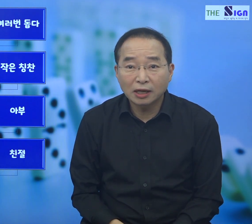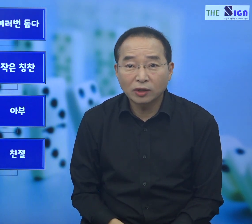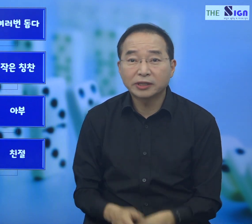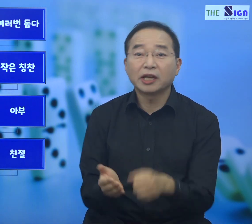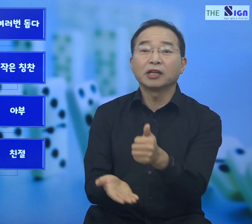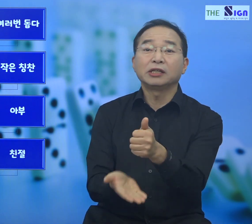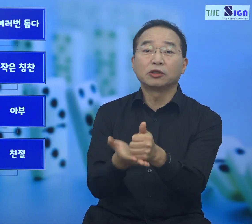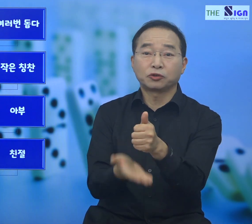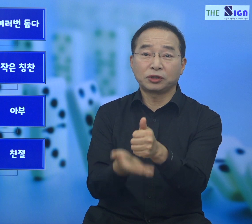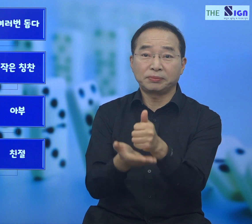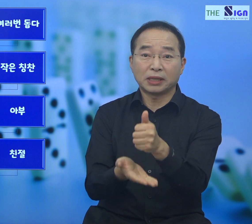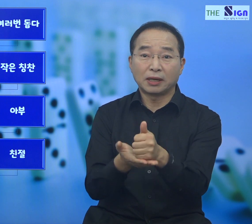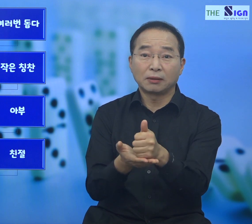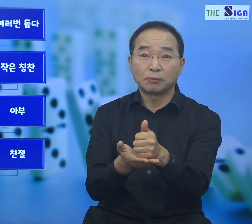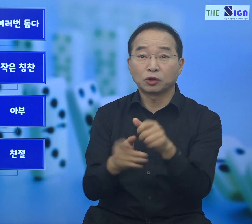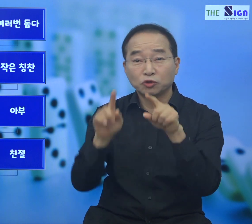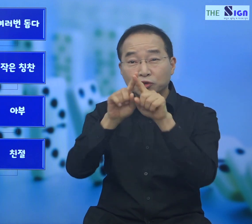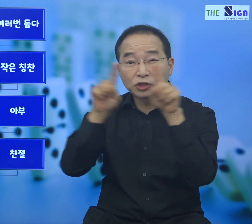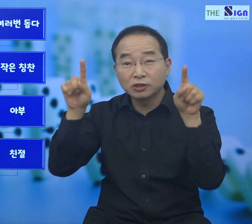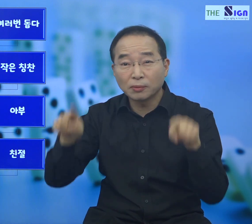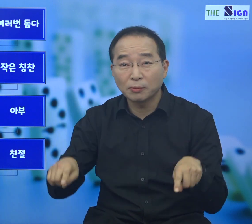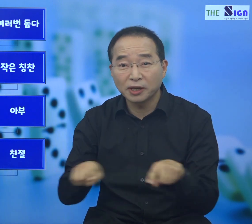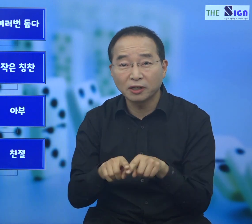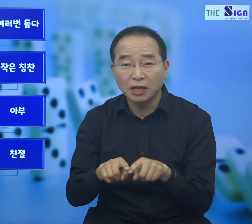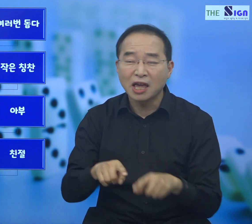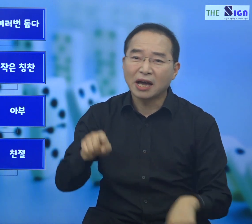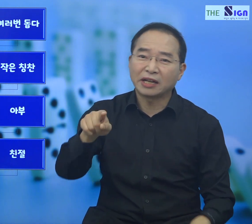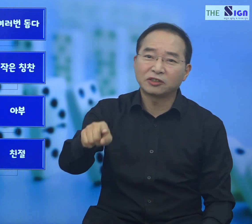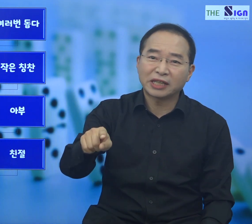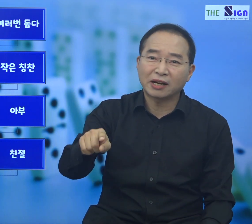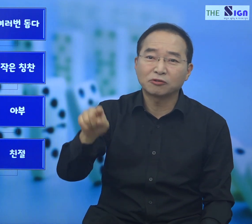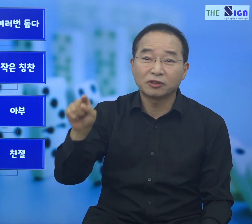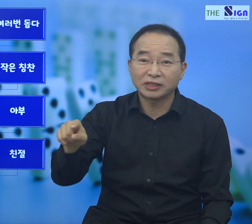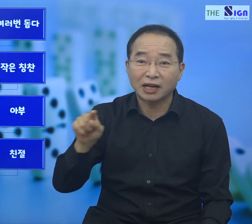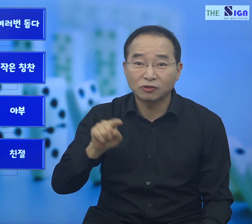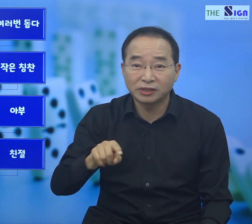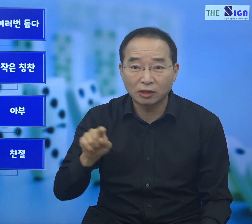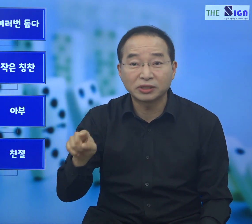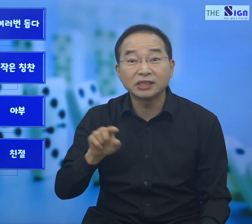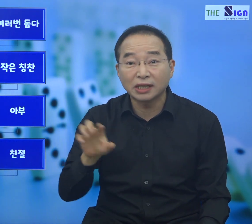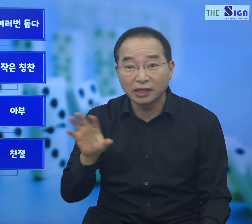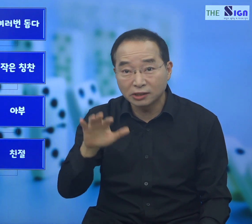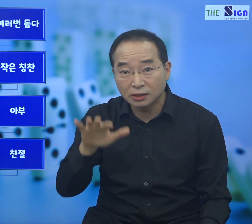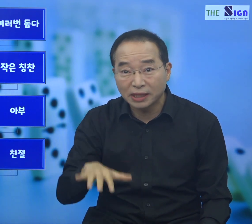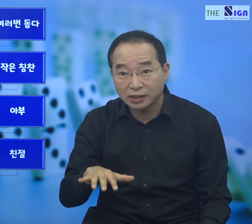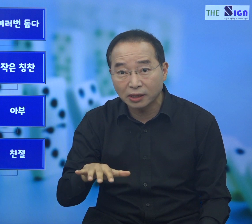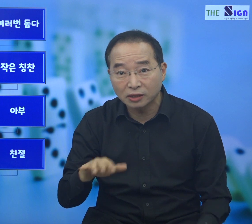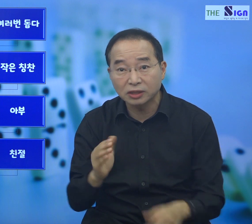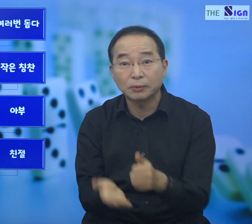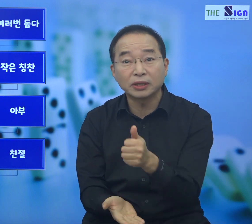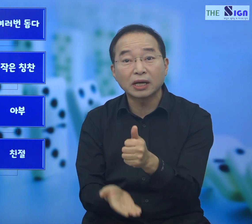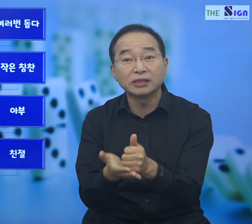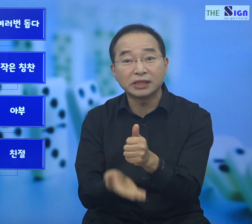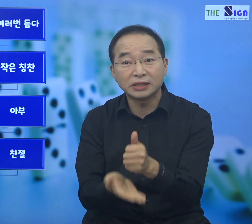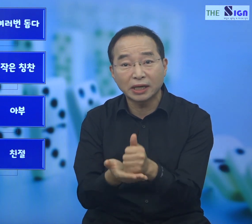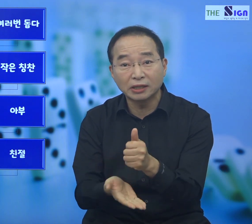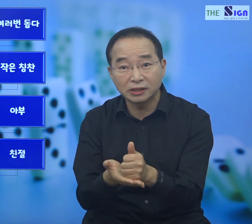할 때 이것도 씁니다. 보통 추천서 보면 이거 잘하고 이거 잘하고 이러고 칭찬의 글들이 많잖아요. 그러다 보니까 그 칭찬의 글이